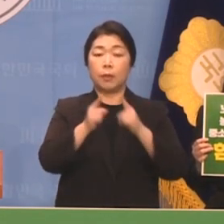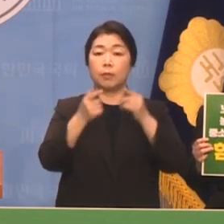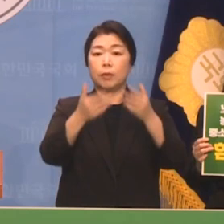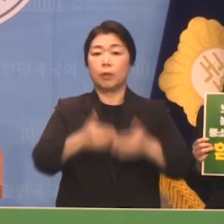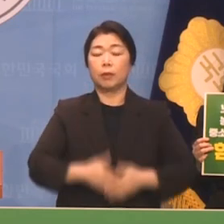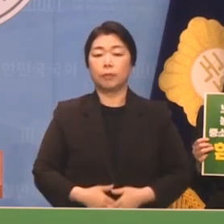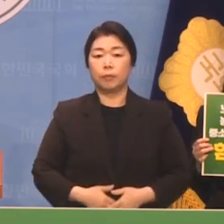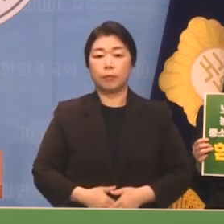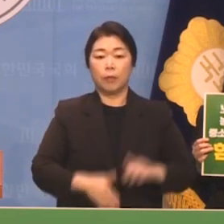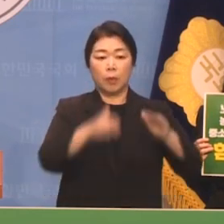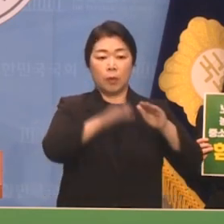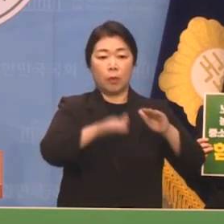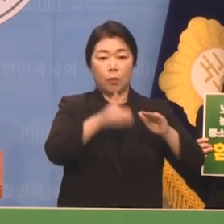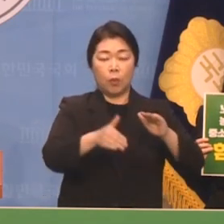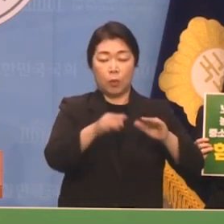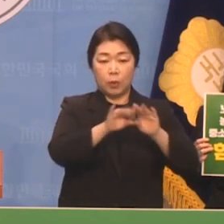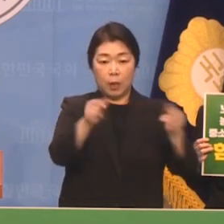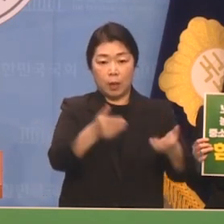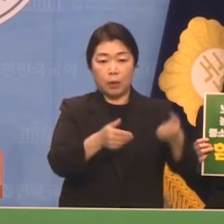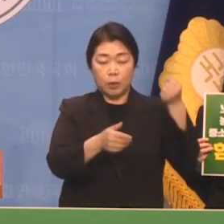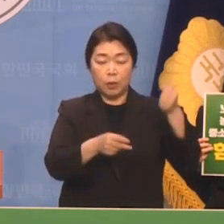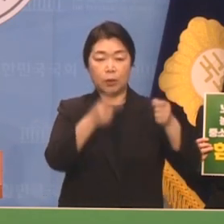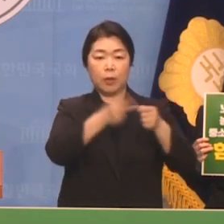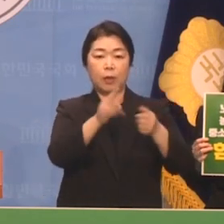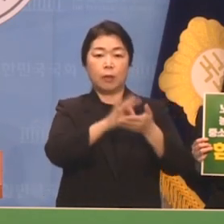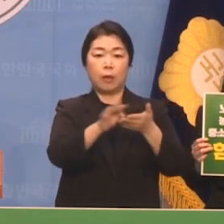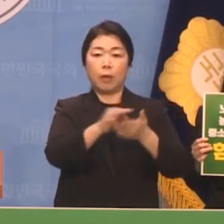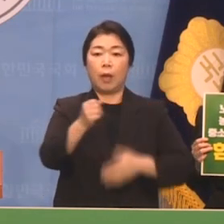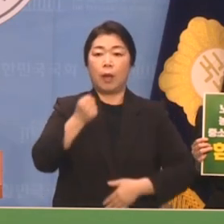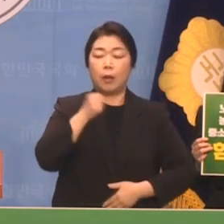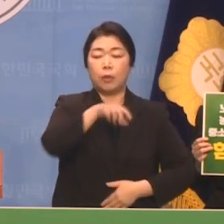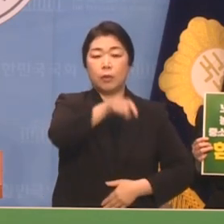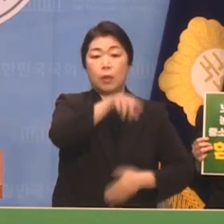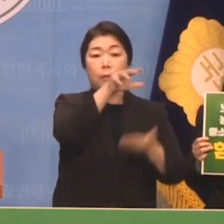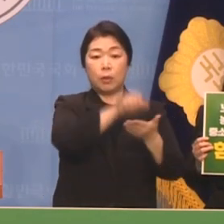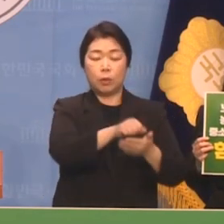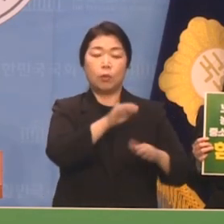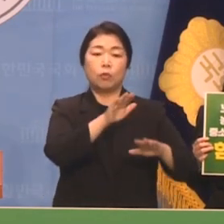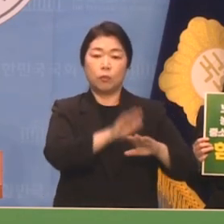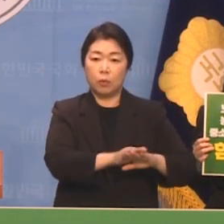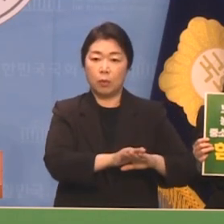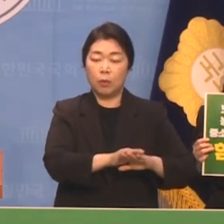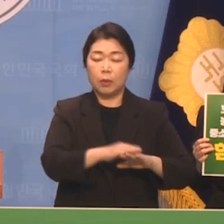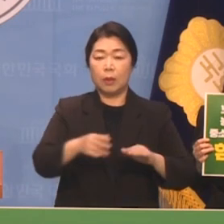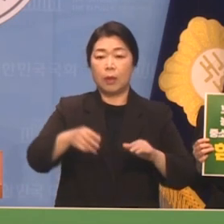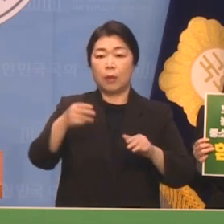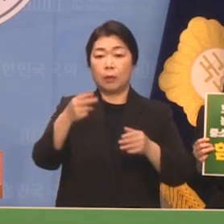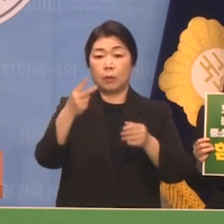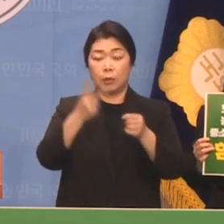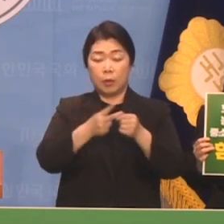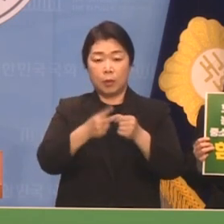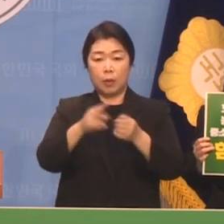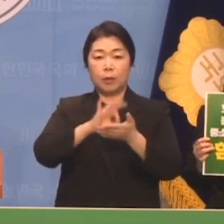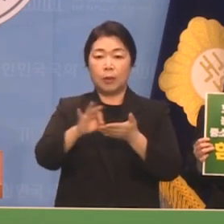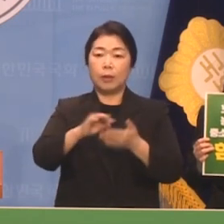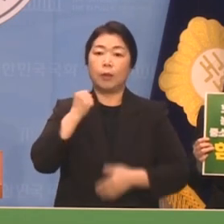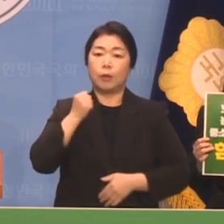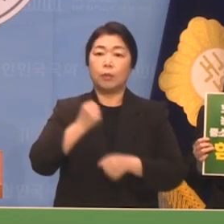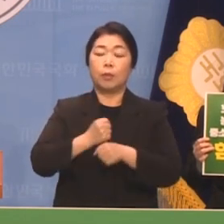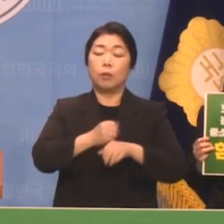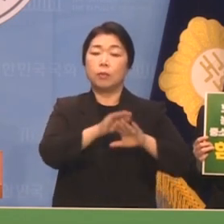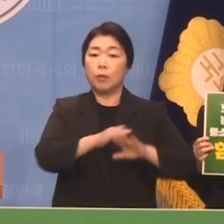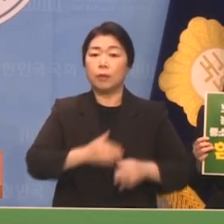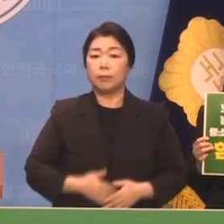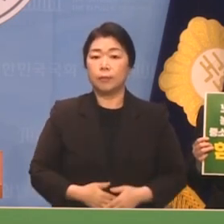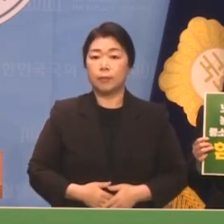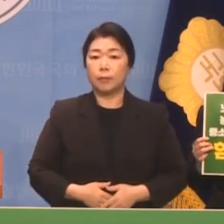공유지의 재생에너지 확대를 법제화하여 녹색 일자리를 창출할 것입니다. 재생에너지로부터 발생하는 이익이